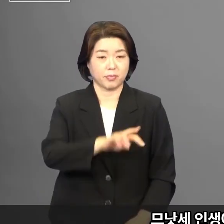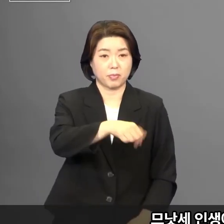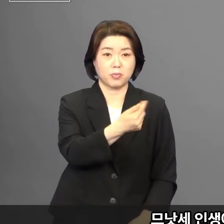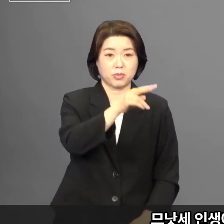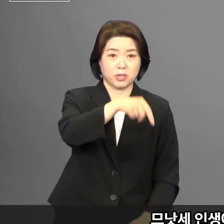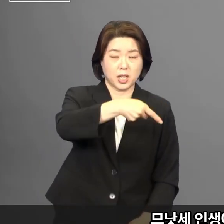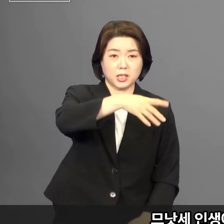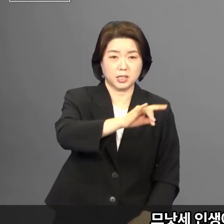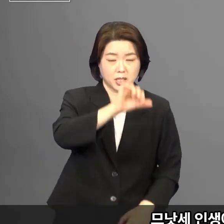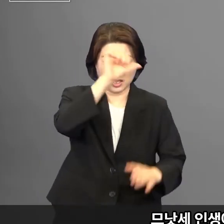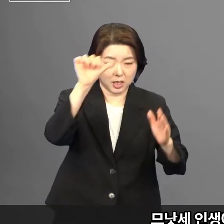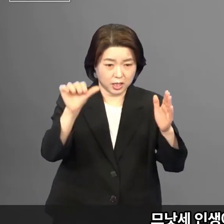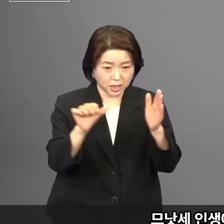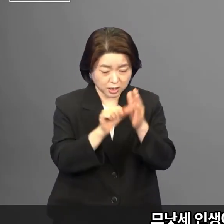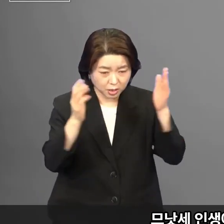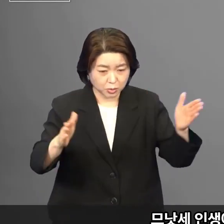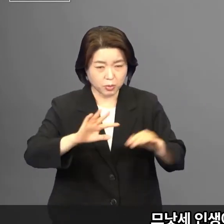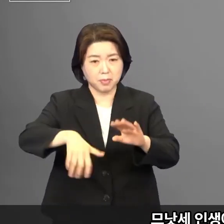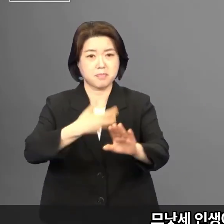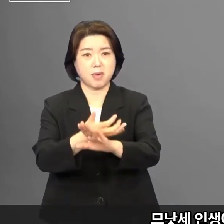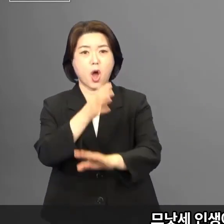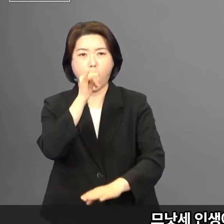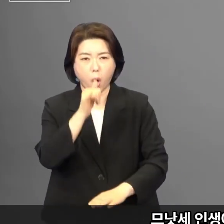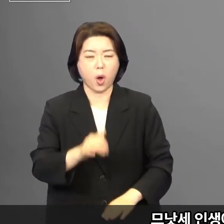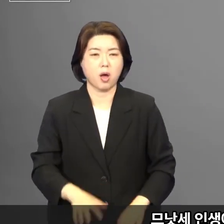인생에 반전이 있다고요.